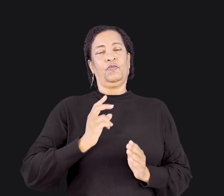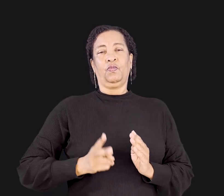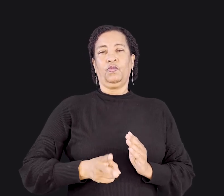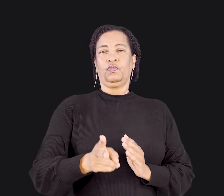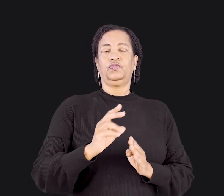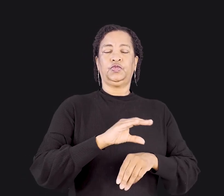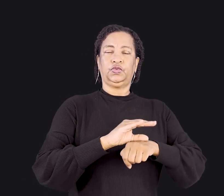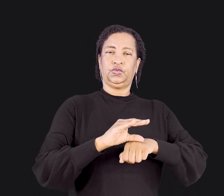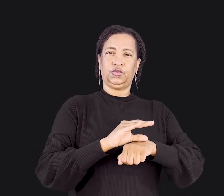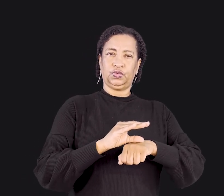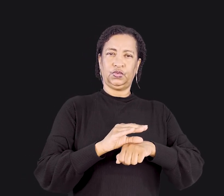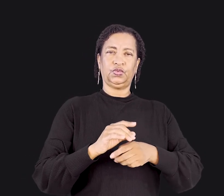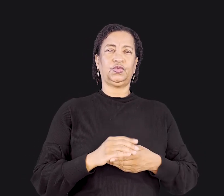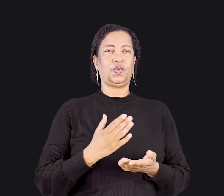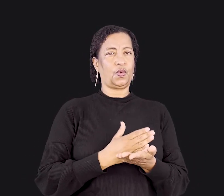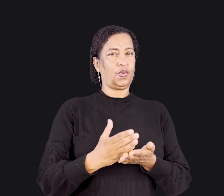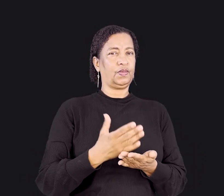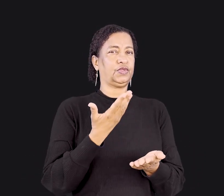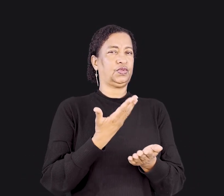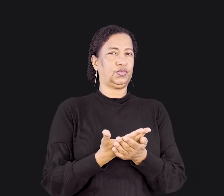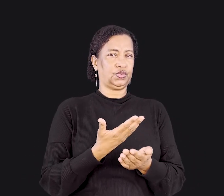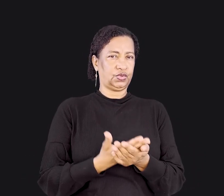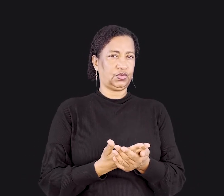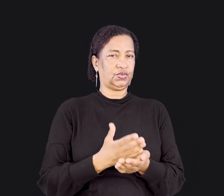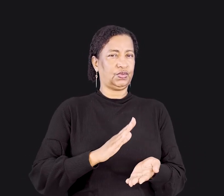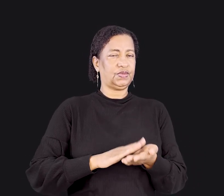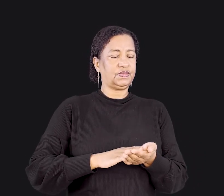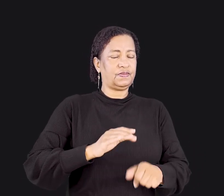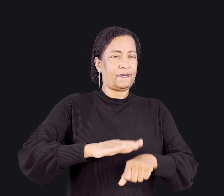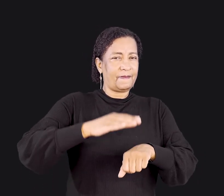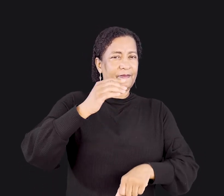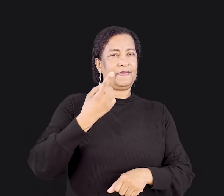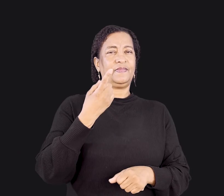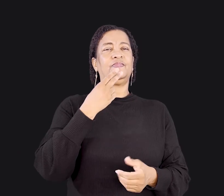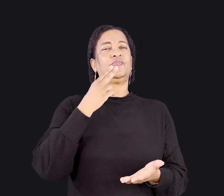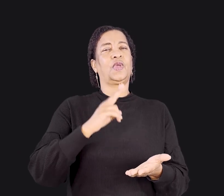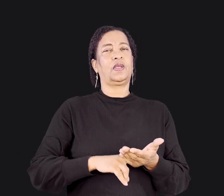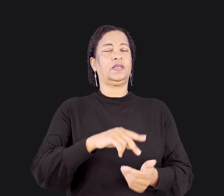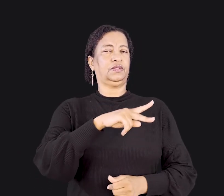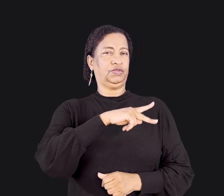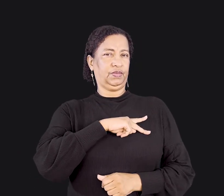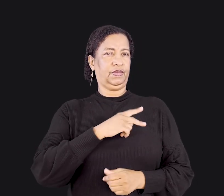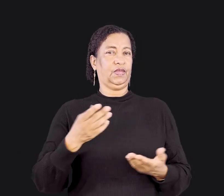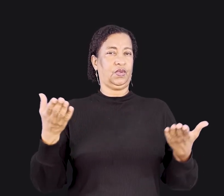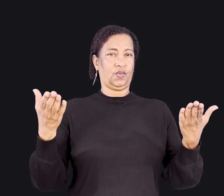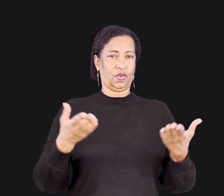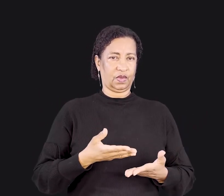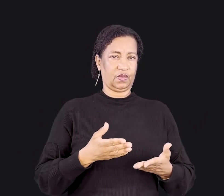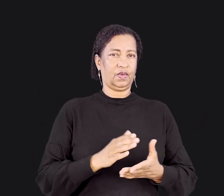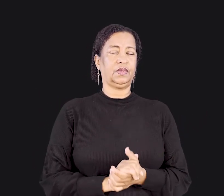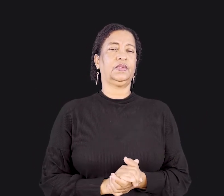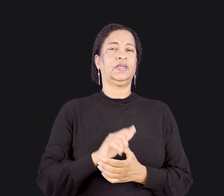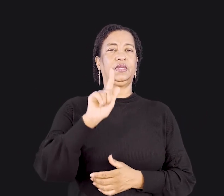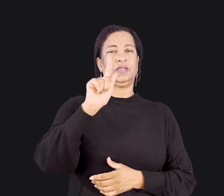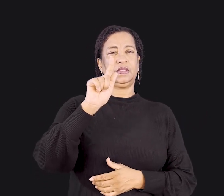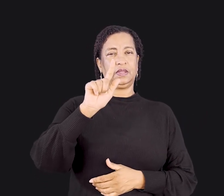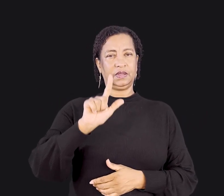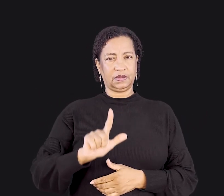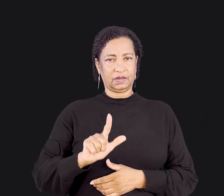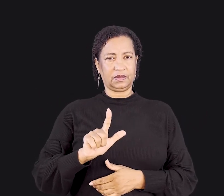Continuando o nosso curso, iniciamos o estudo de mais uma carta de Paulo. desta vez aos